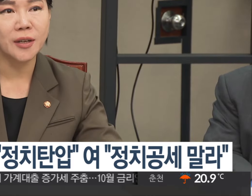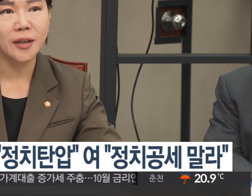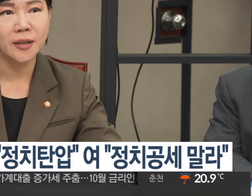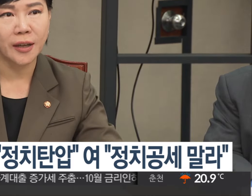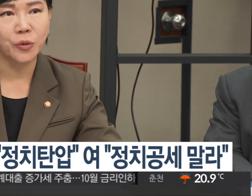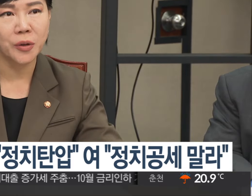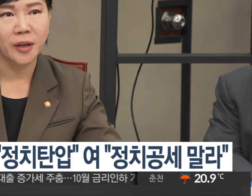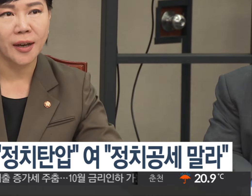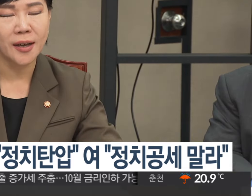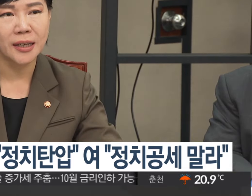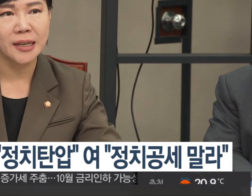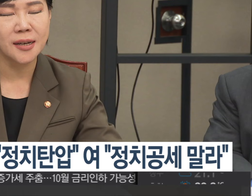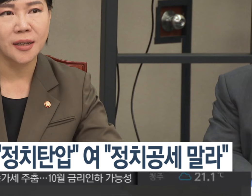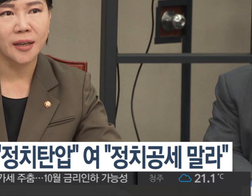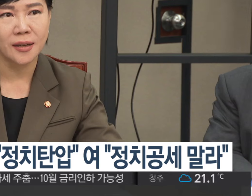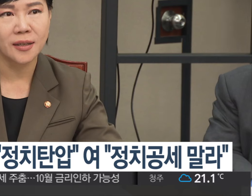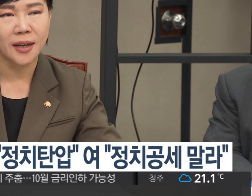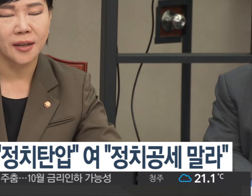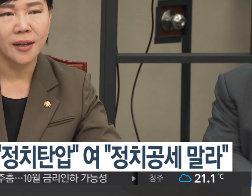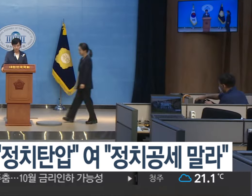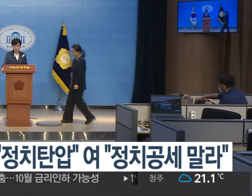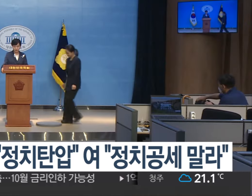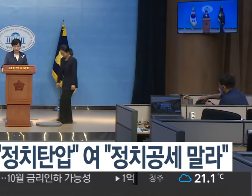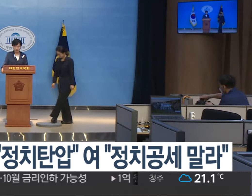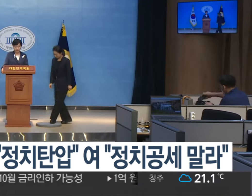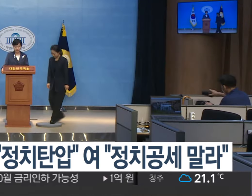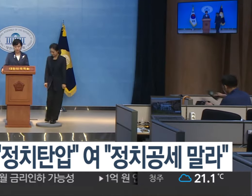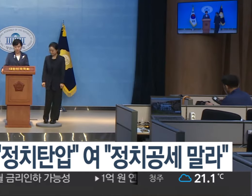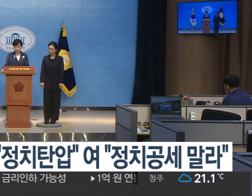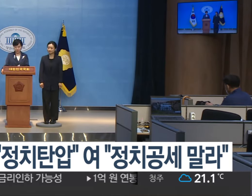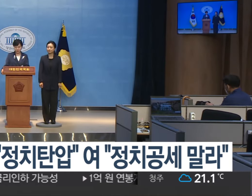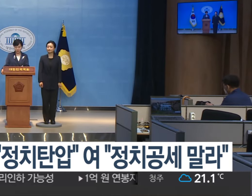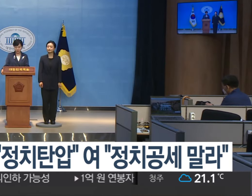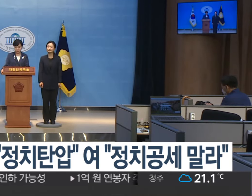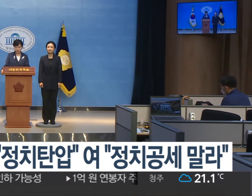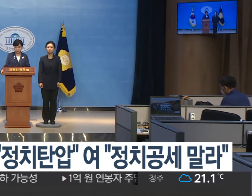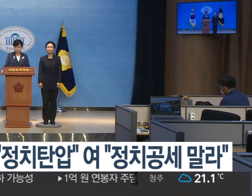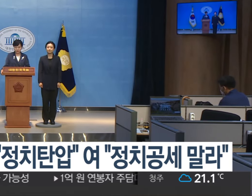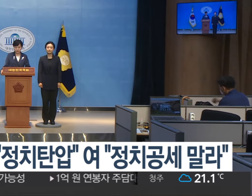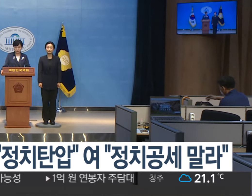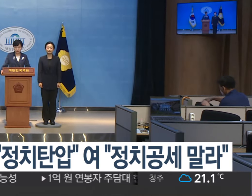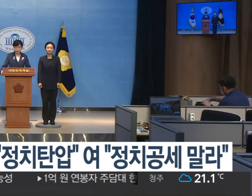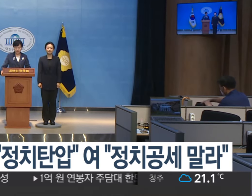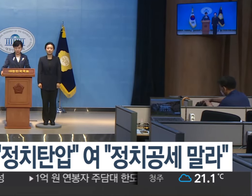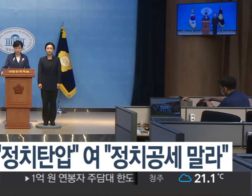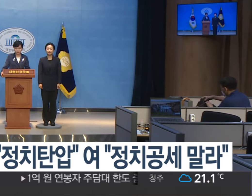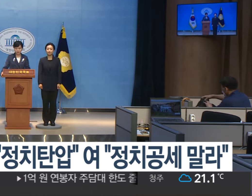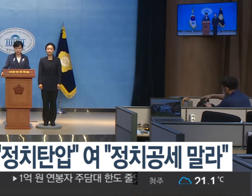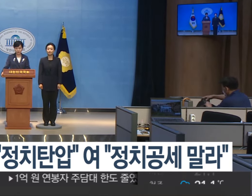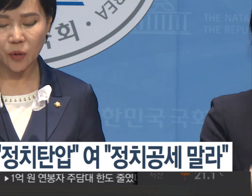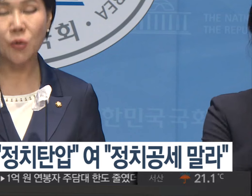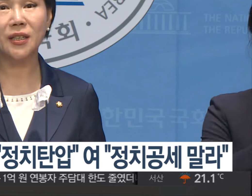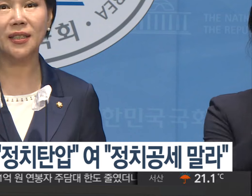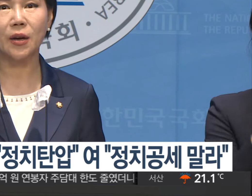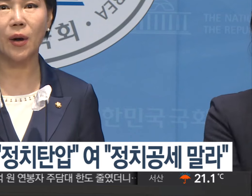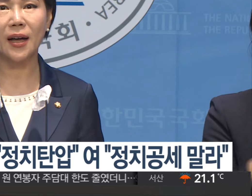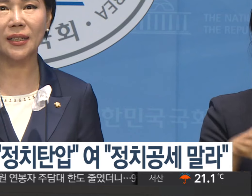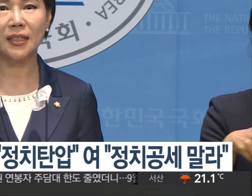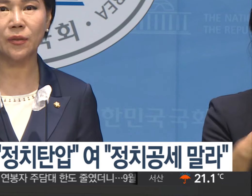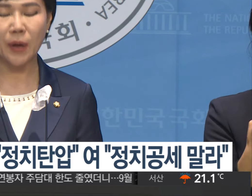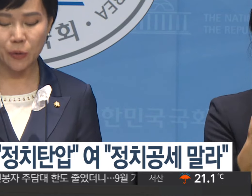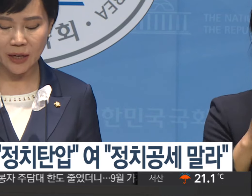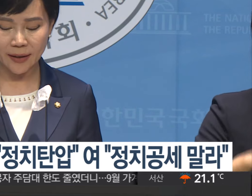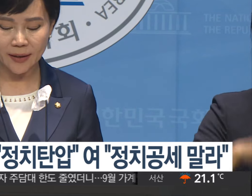이어지고 있습니다 민주당 전연이 최고위원은 어제 친 이재명계 조직 더민주 전국 혁신 회의 임시 공동회